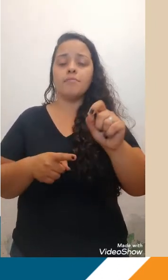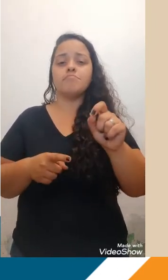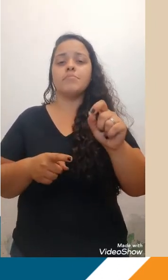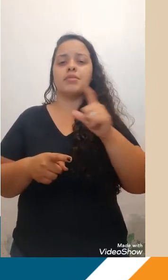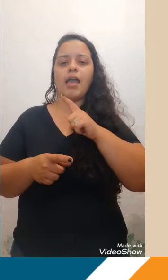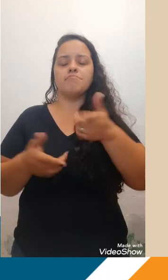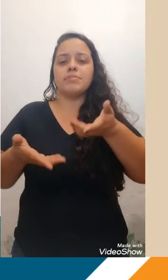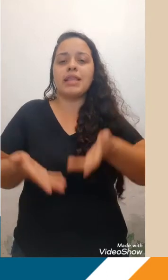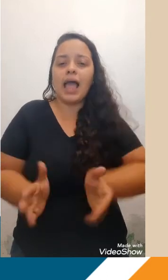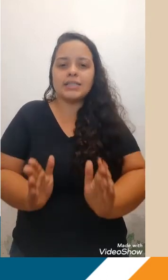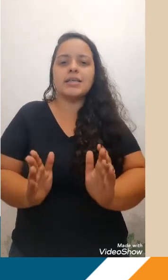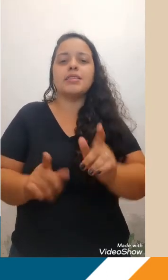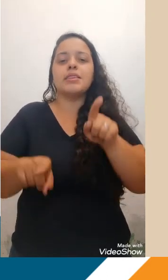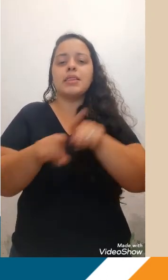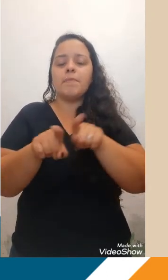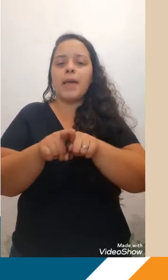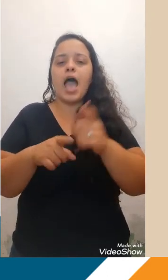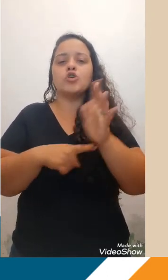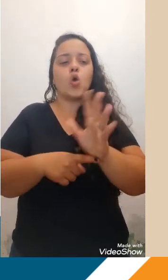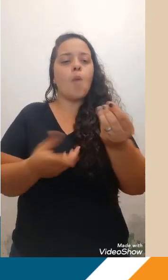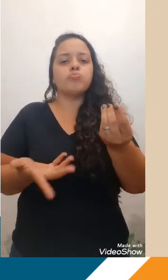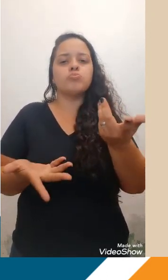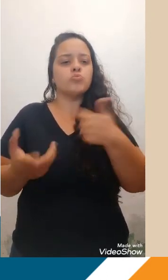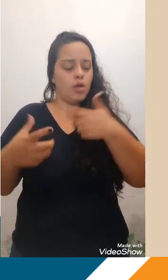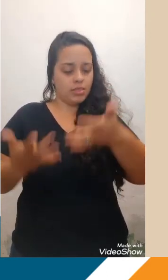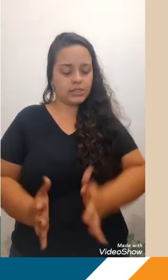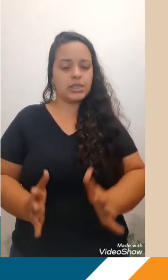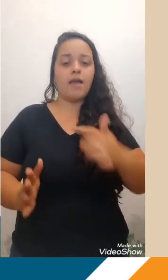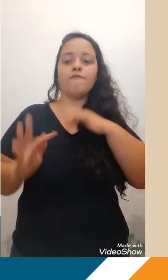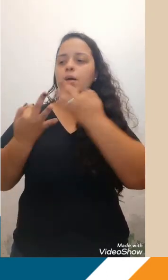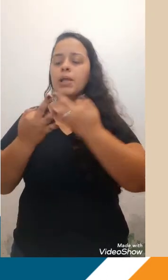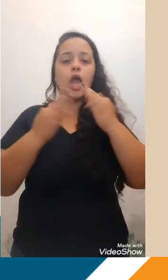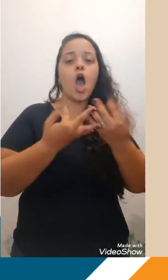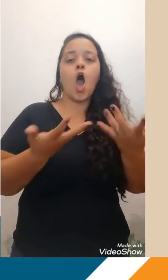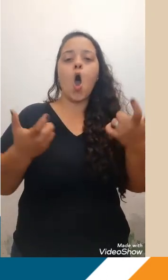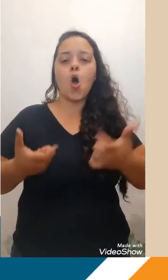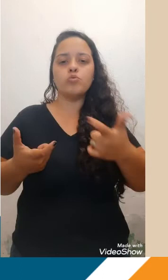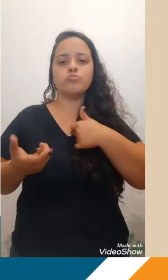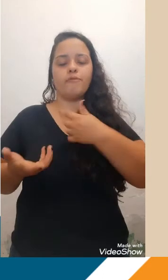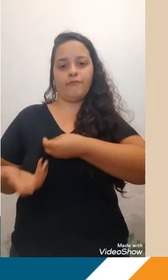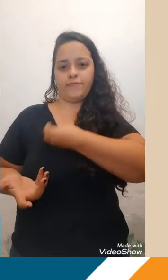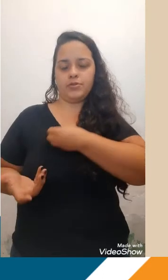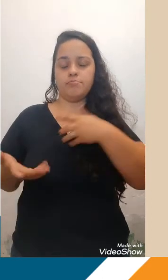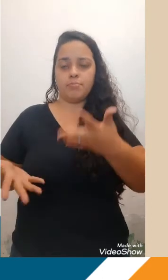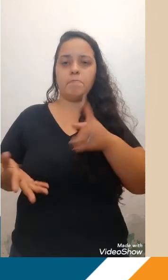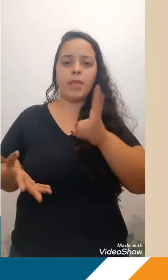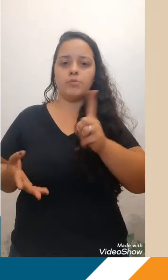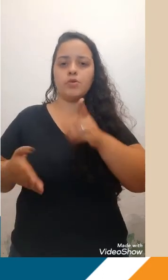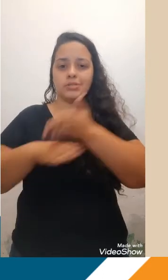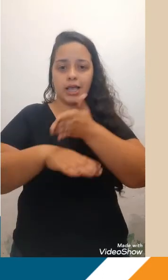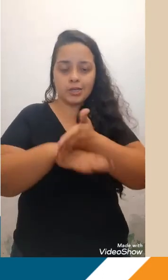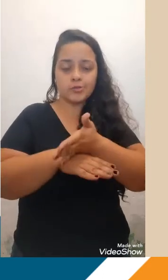de nascença também determinava a sua posição na sociedade colonial. E mesmo não tendo acesso à política,